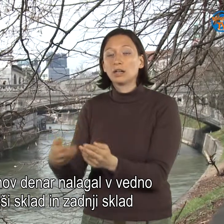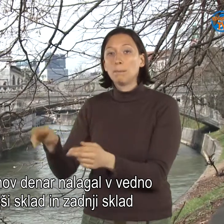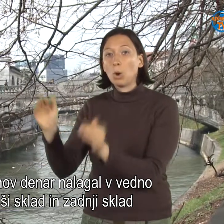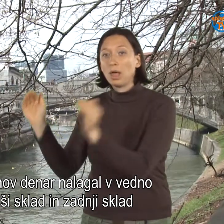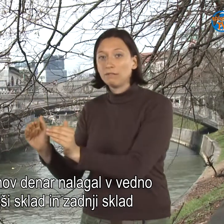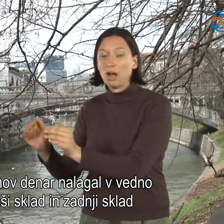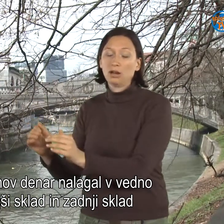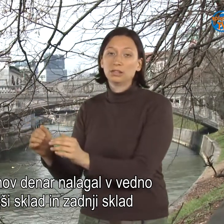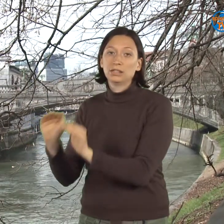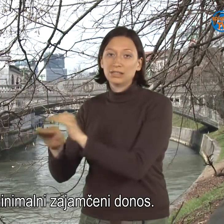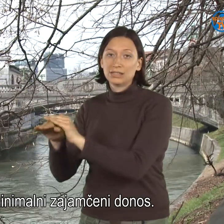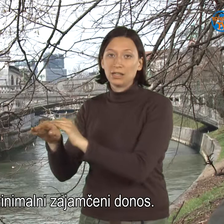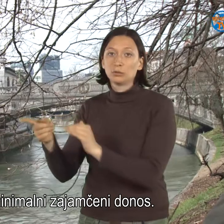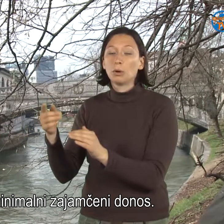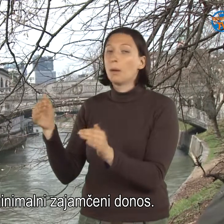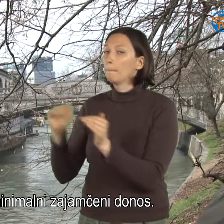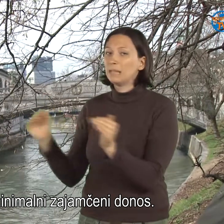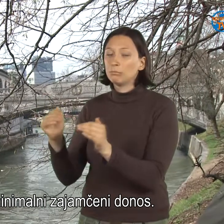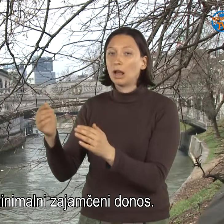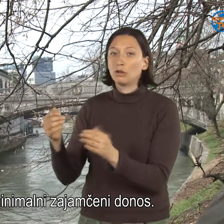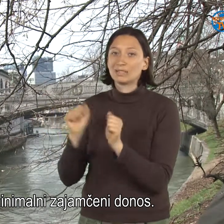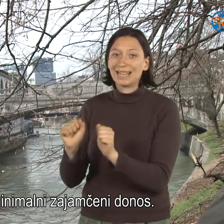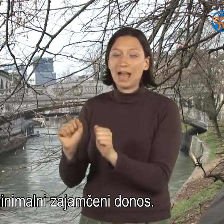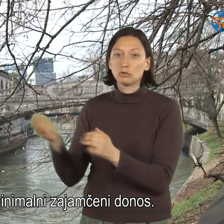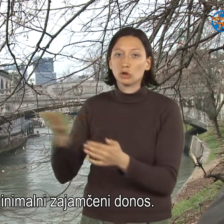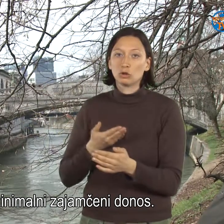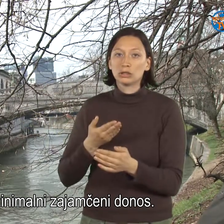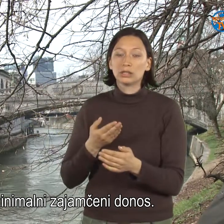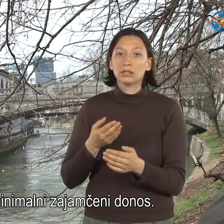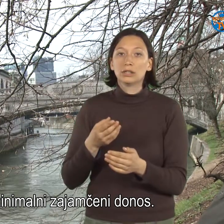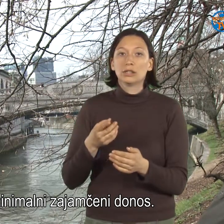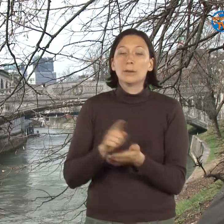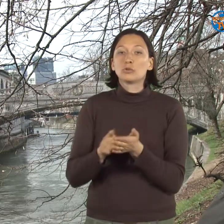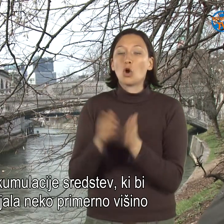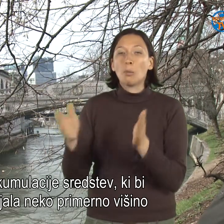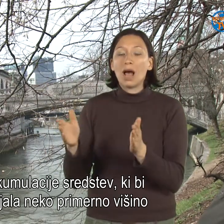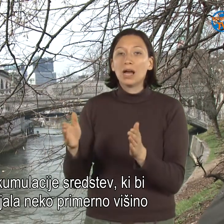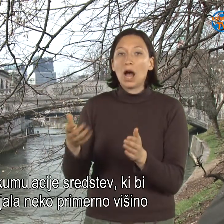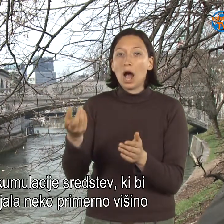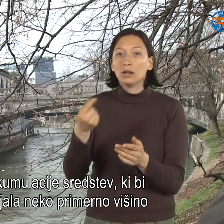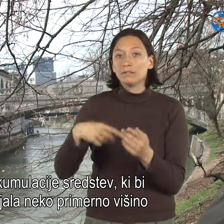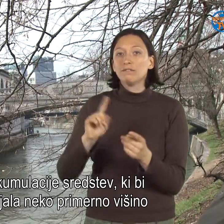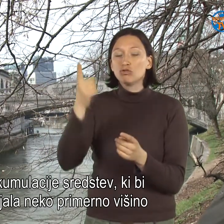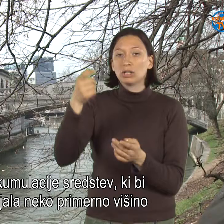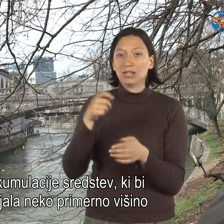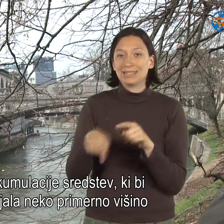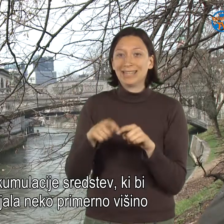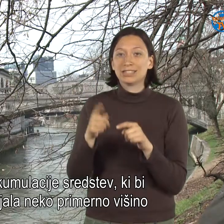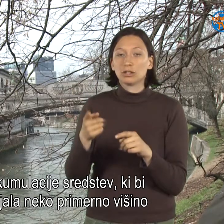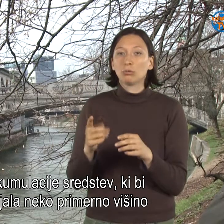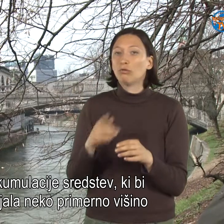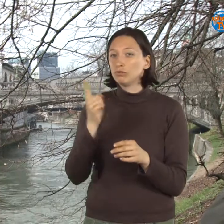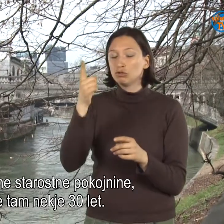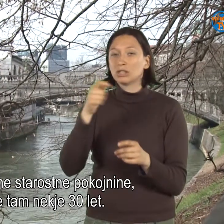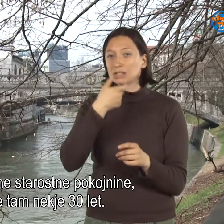varnejši sklad in zadnji sklad bo tisti, ki bo imel minimalno zajamčeno donosnost. Doba akumulacije sredstev, ki bi zagotavljala neko primerno višino